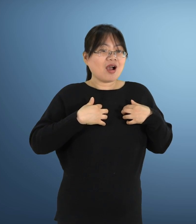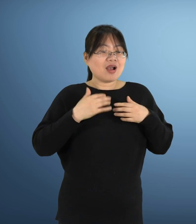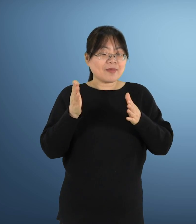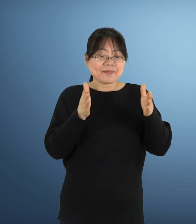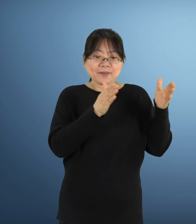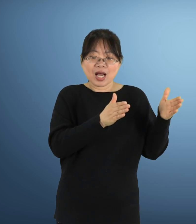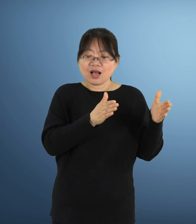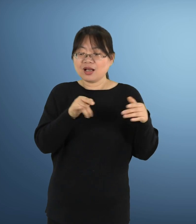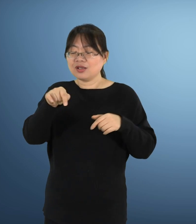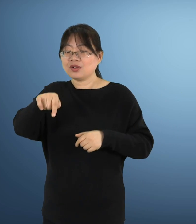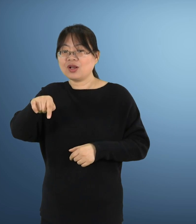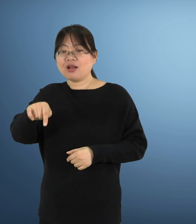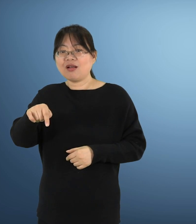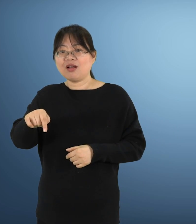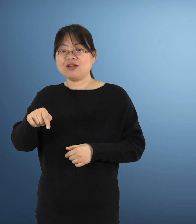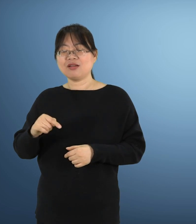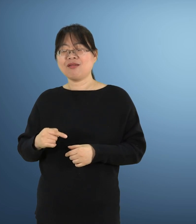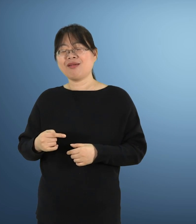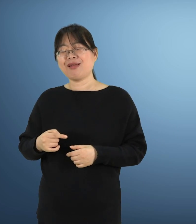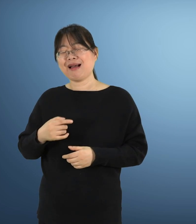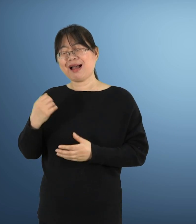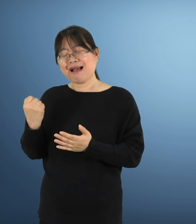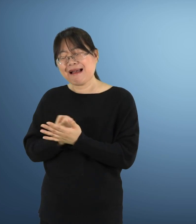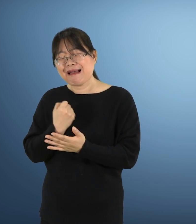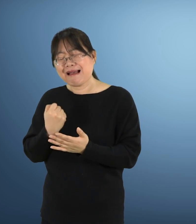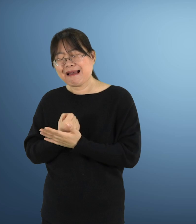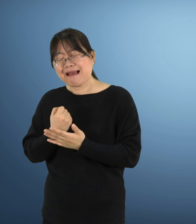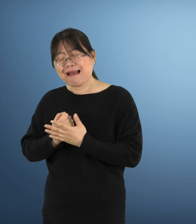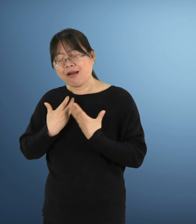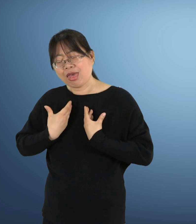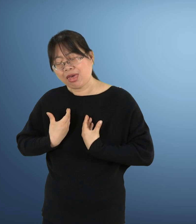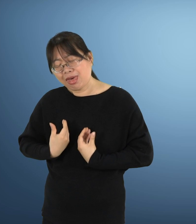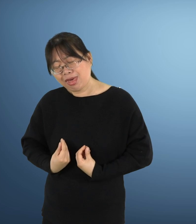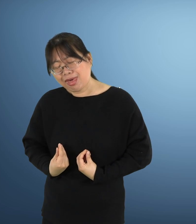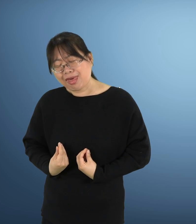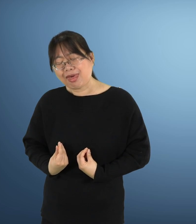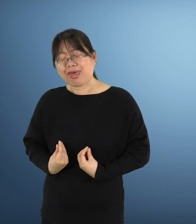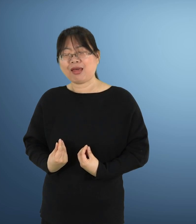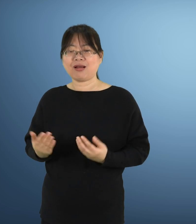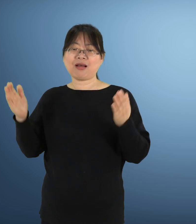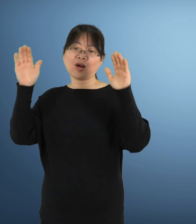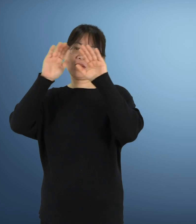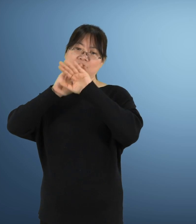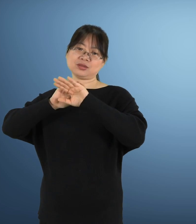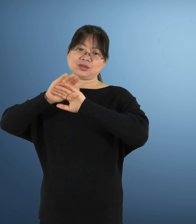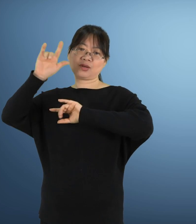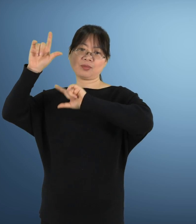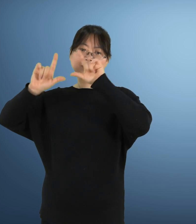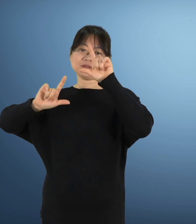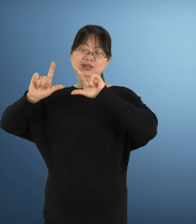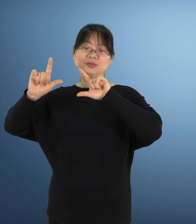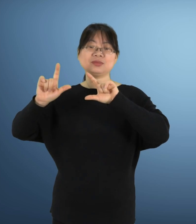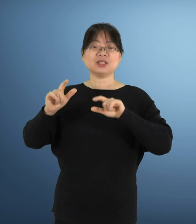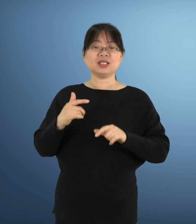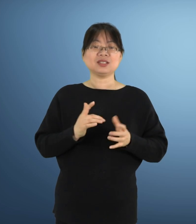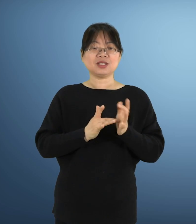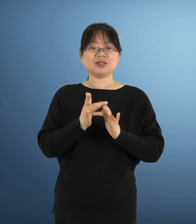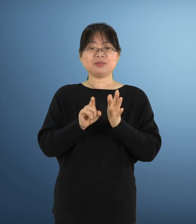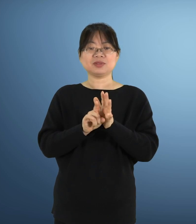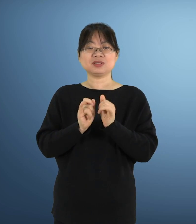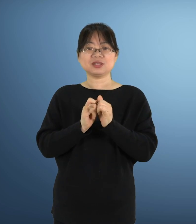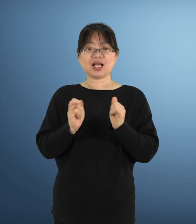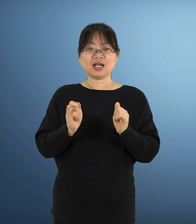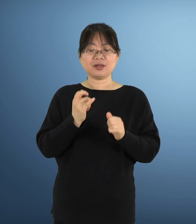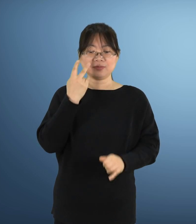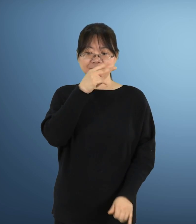비통과 자괴감과 통곡이 벌어지고 있다는 어두운 측면을 적어도 그리스도인들은